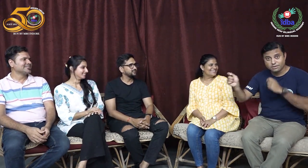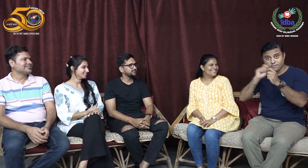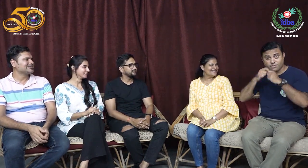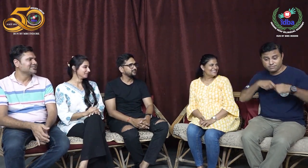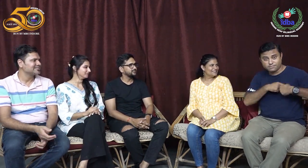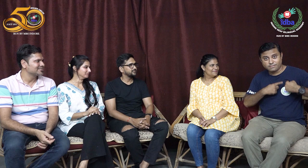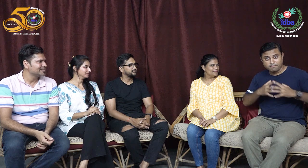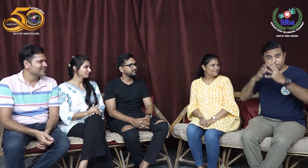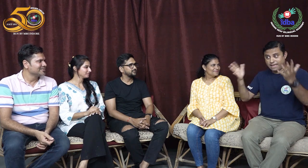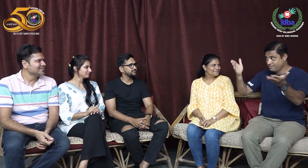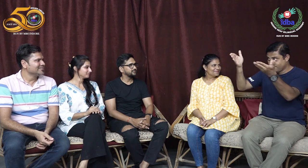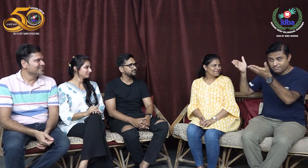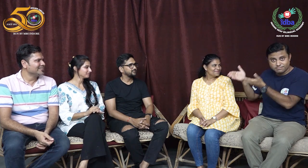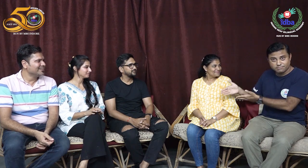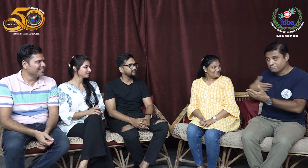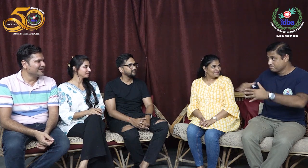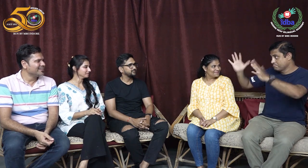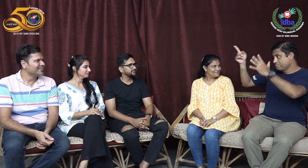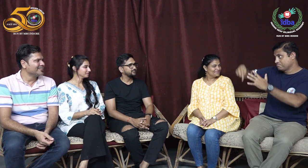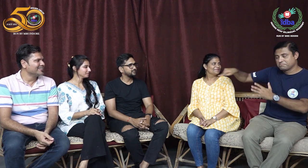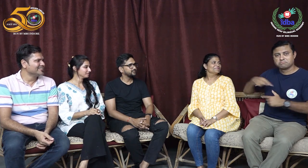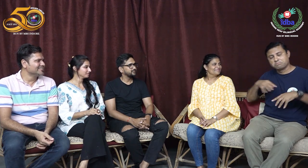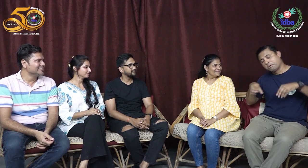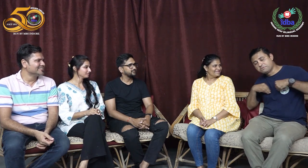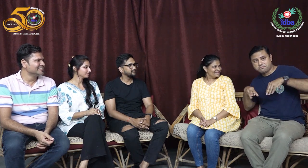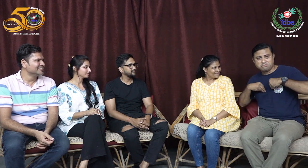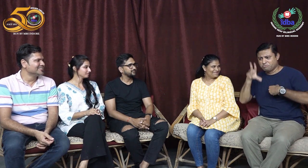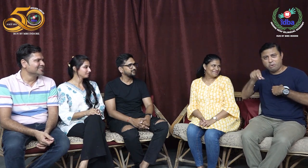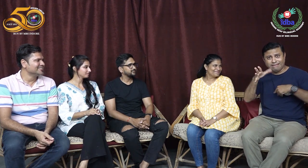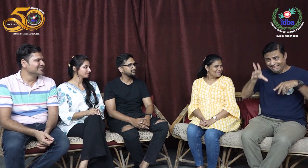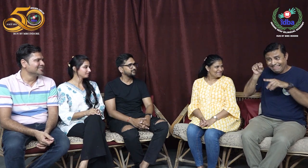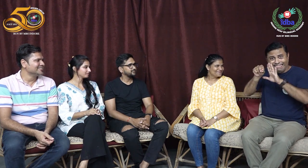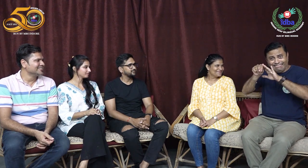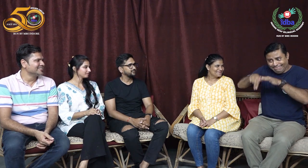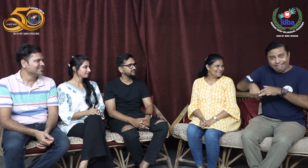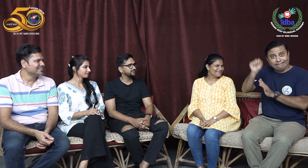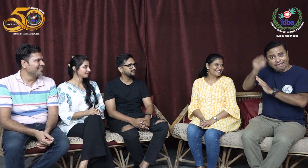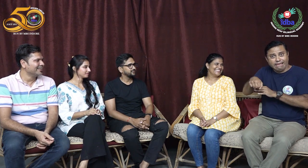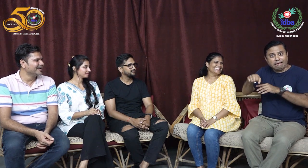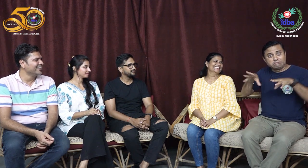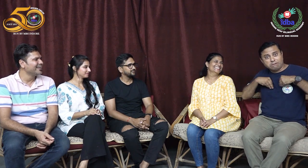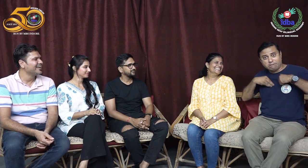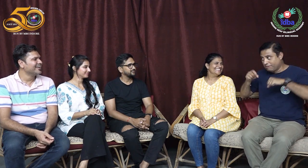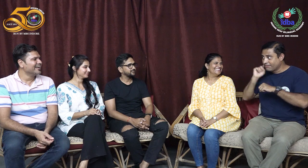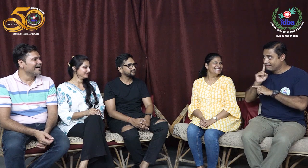जी हाँ, ये सबों के साथ जो मेरा इंटरव्यू हुआ मुझे बहुत अच्छा लगा। बहुत ये लोग बिना कुछ, उन्होंने कभी ना नहीं करा, हमने इन्हें पूछा और ये